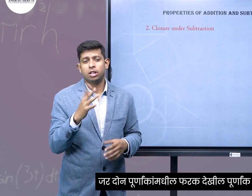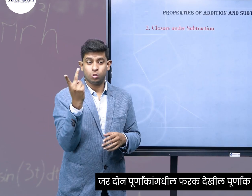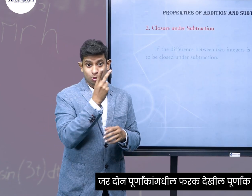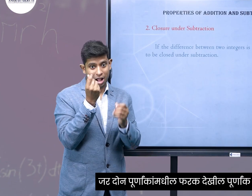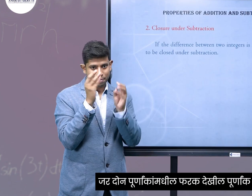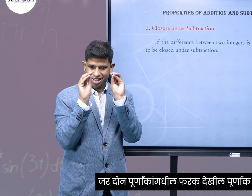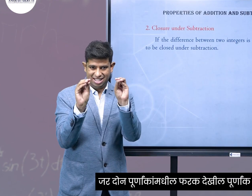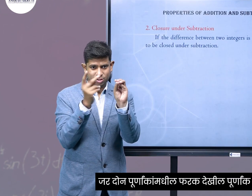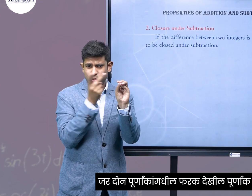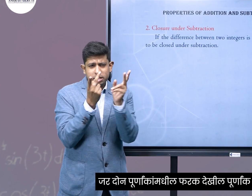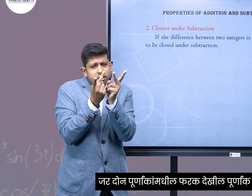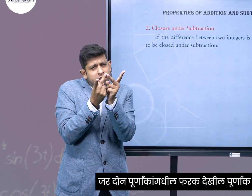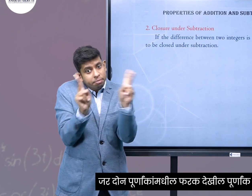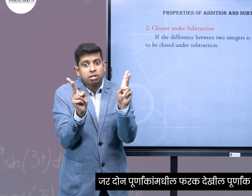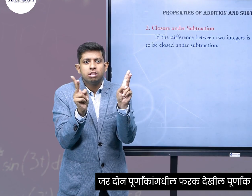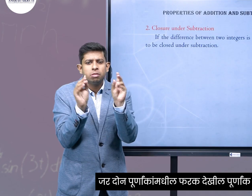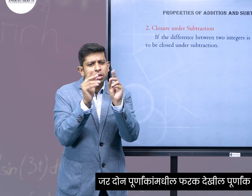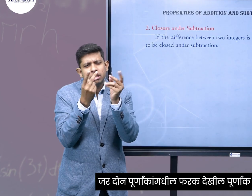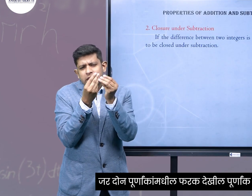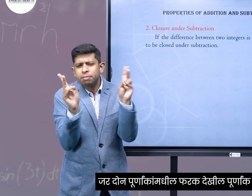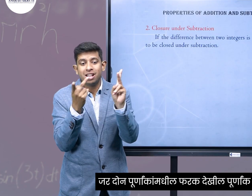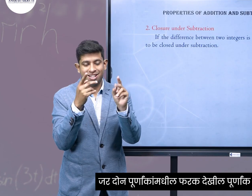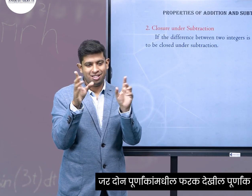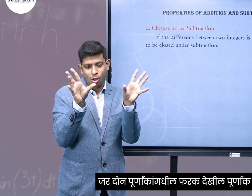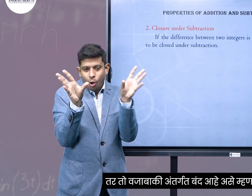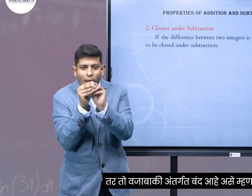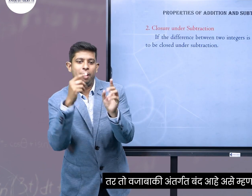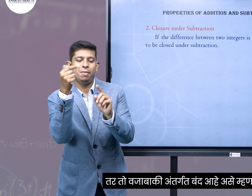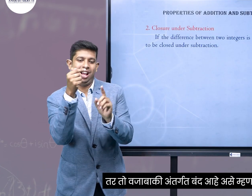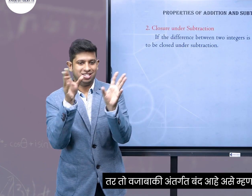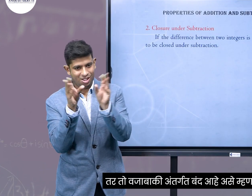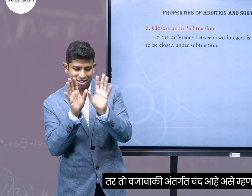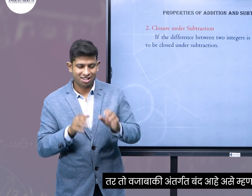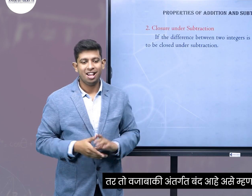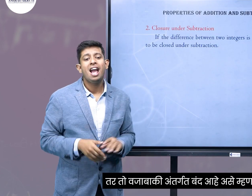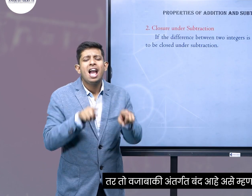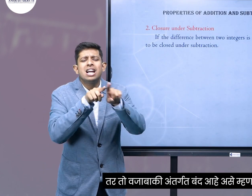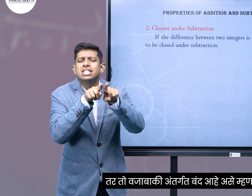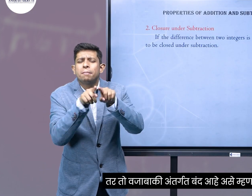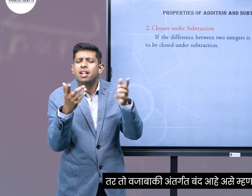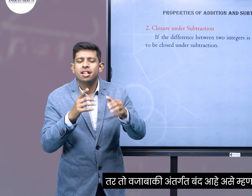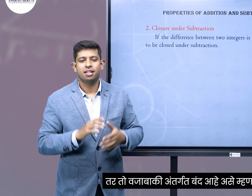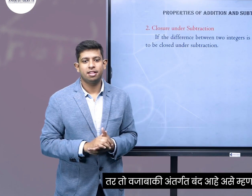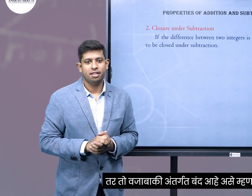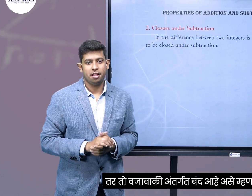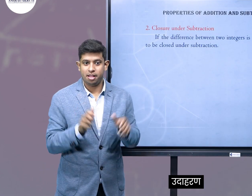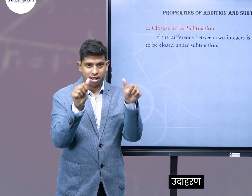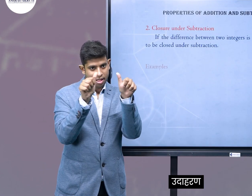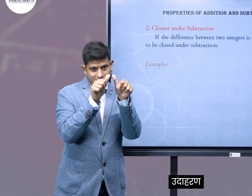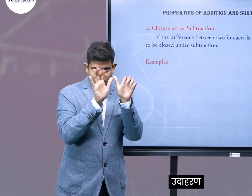जर दोन पूर्णांकांमधील फरक देखील पूर्णांक असेल तर तो वजाबाकी अंतर्गत बंद आहे असे म्हणतात. उदाहरणात: